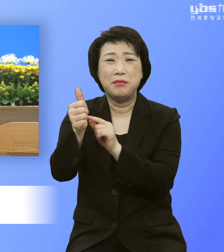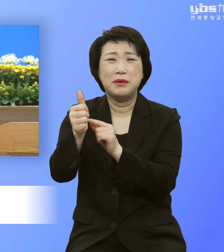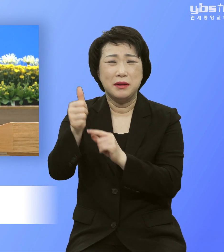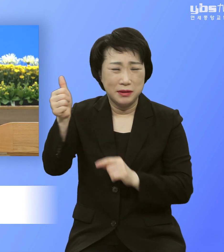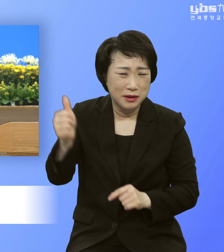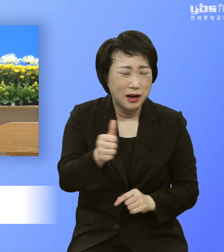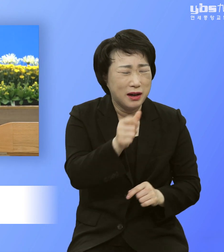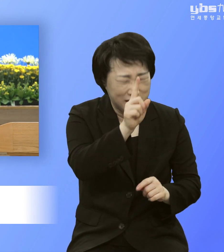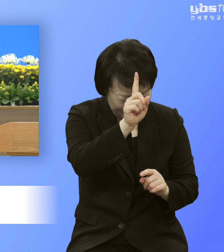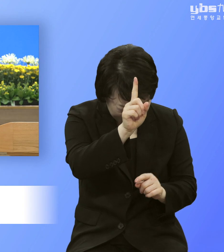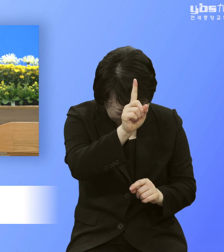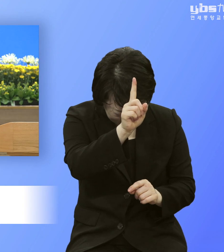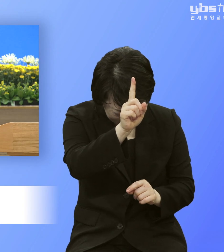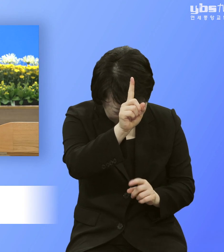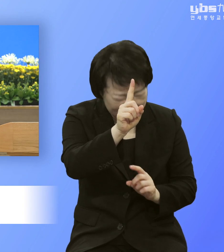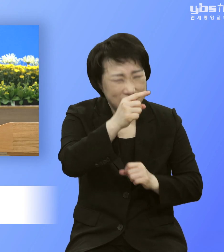한